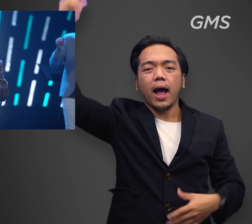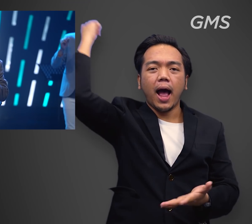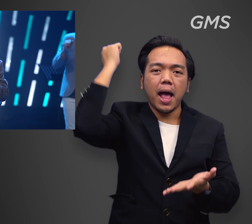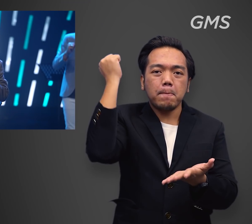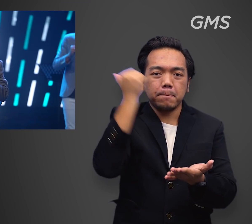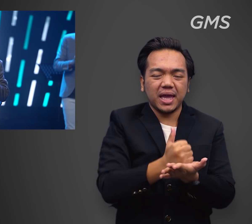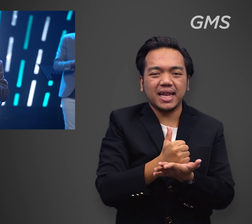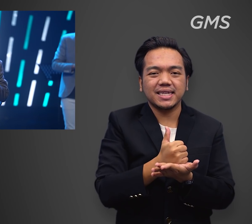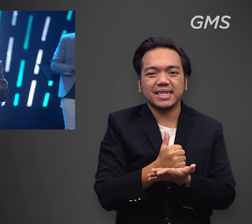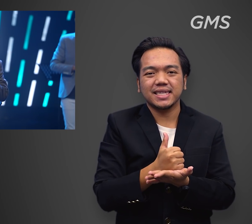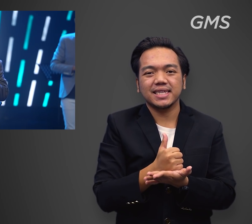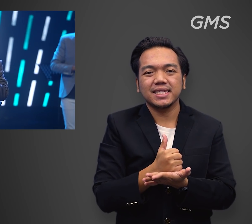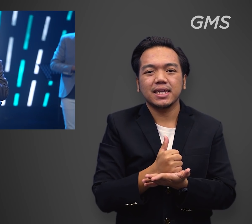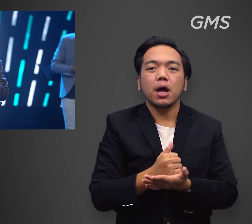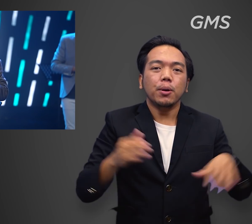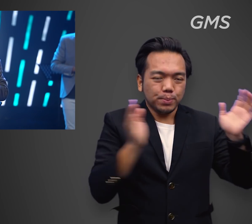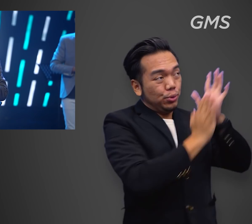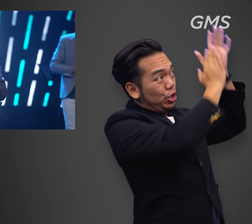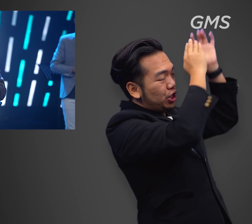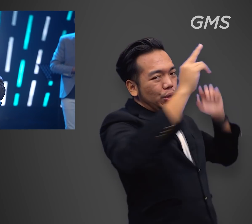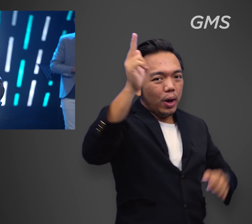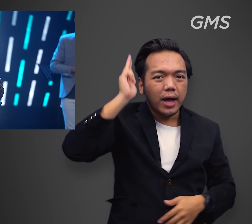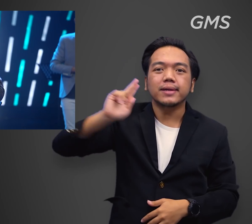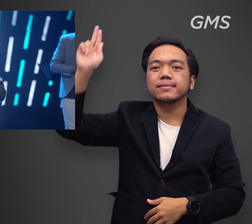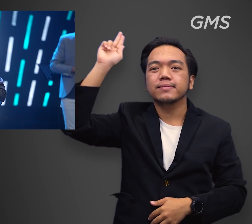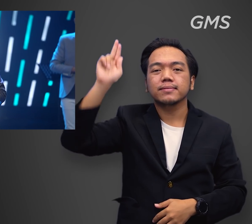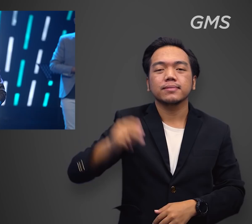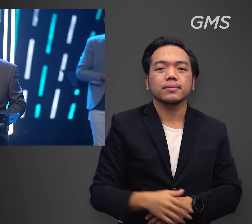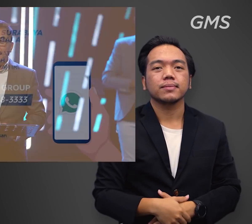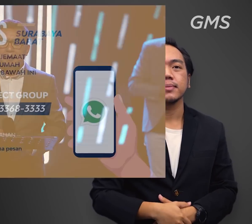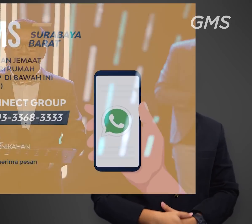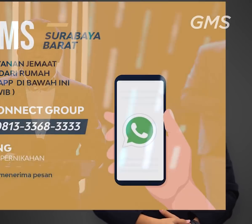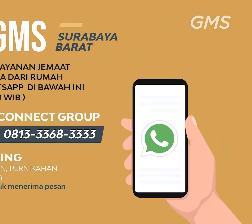semua yang percaya katakan amin. Puji Tuhan.